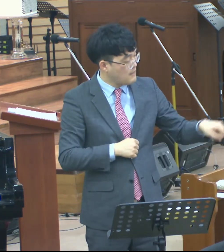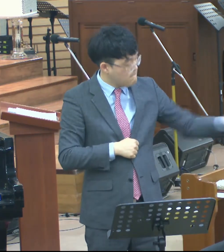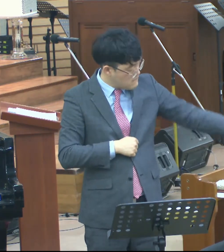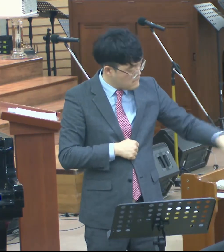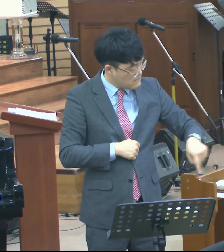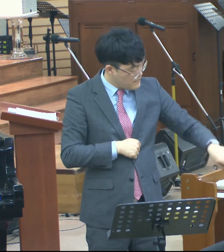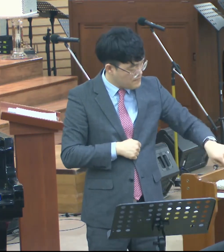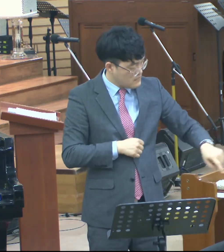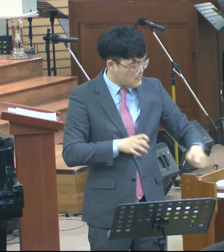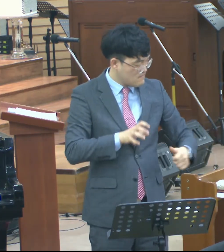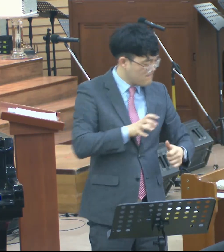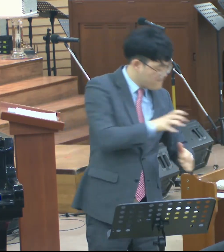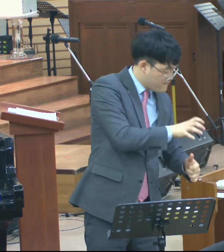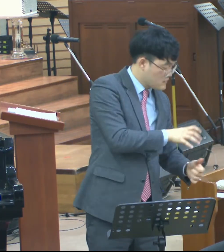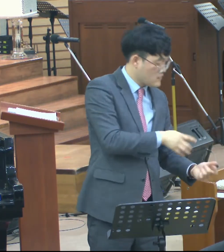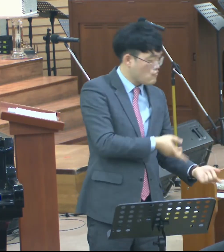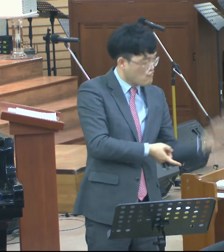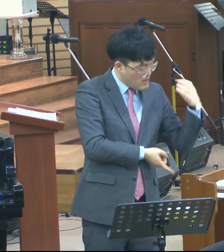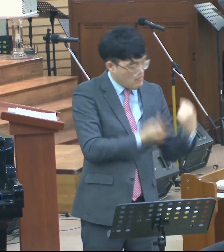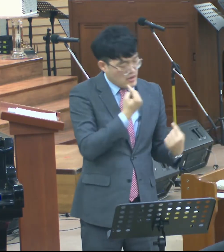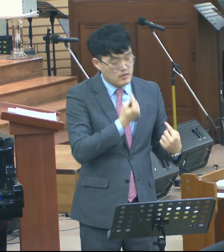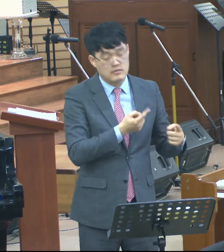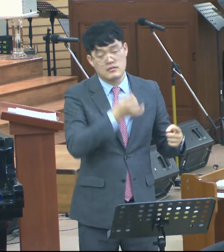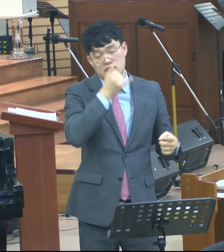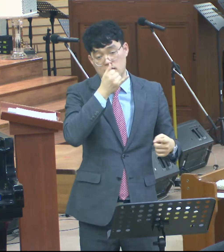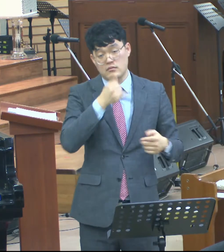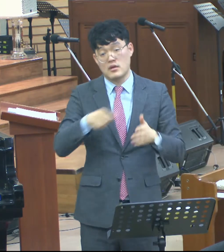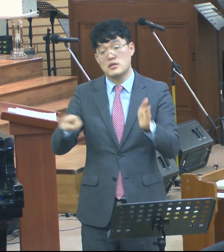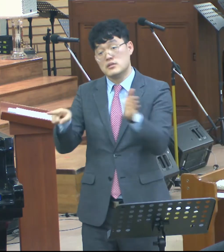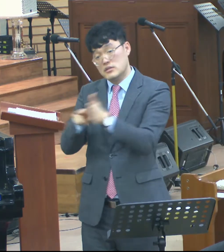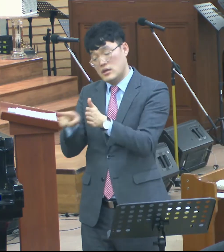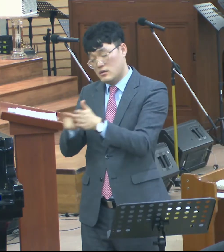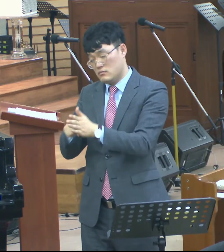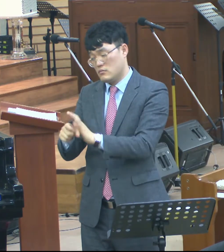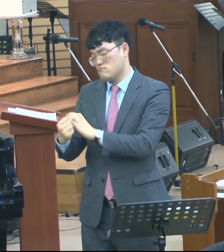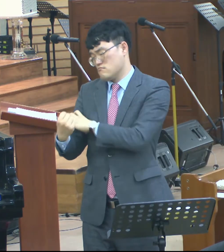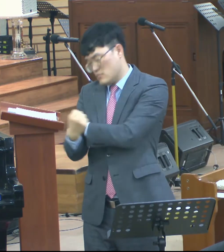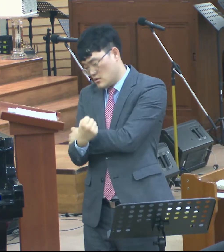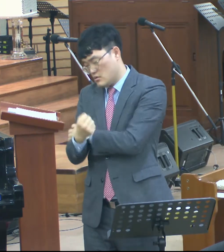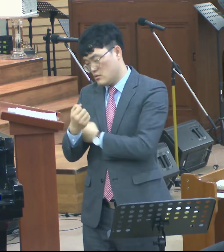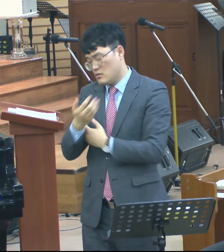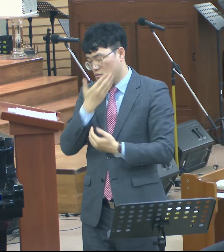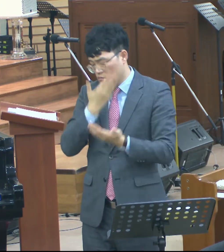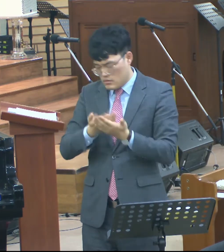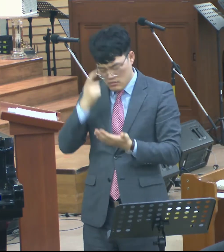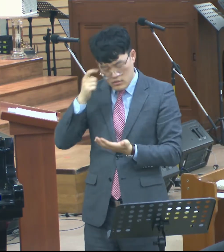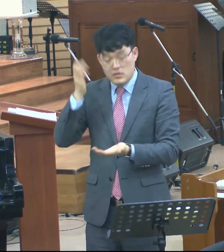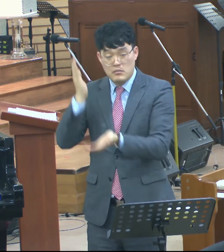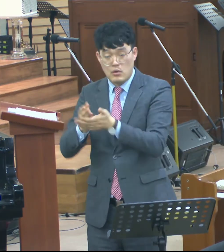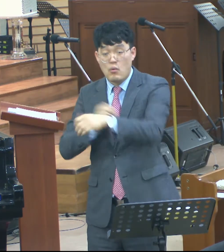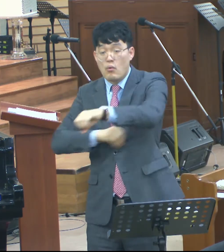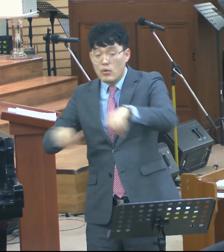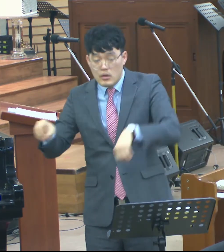신앙이라는 것은 그 계급장을 너무 귀하게 여기지 말고 약한 사람한테 잘해주는 거예요. 그게